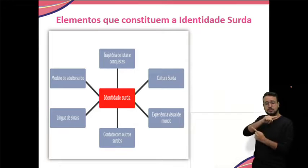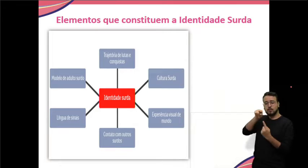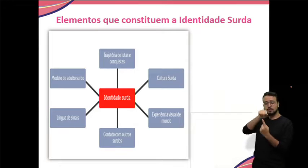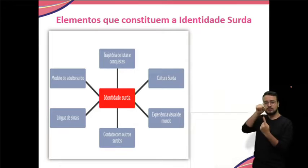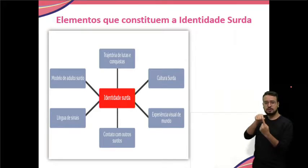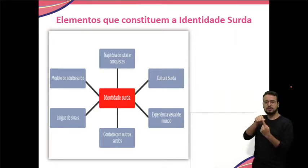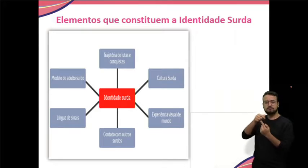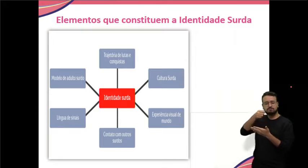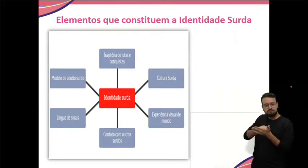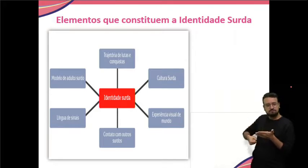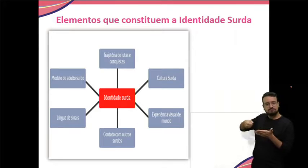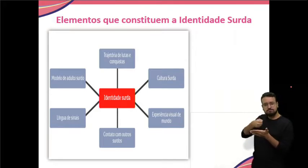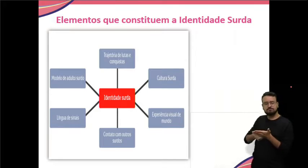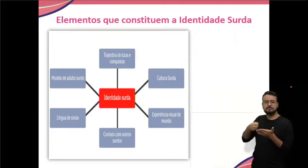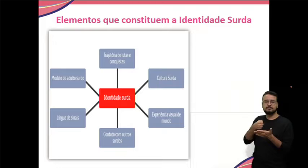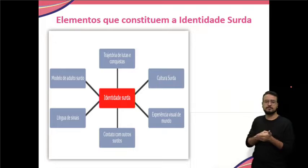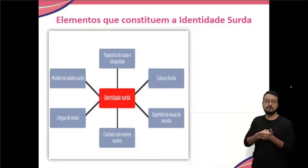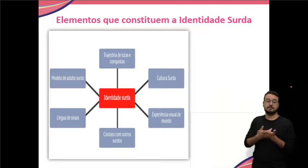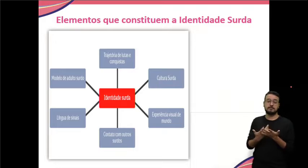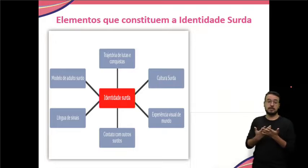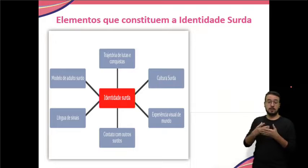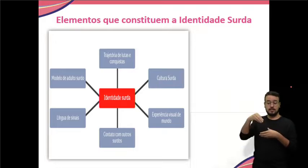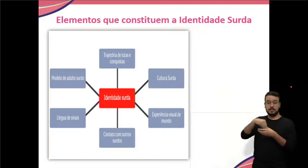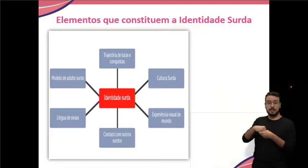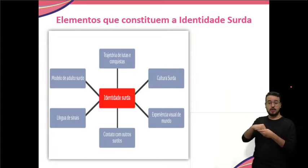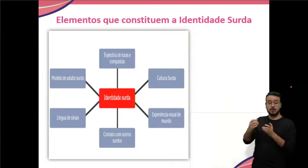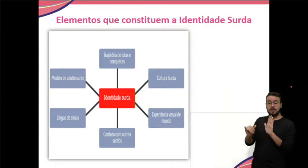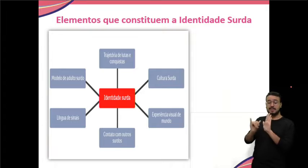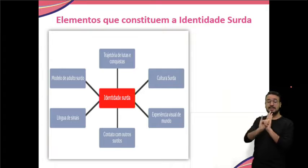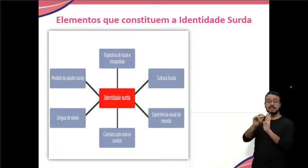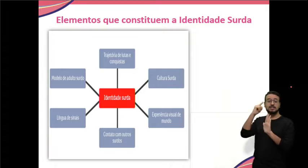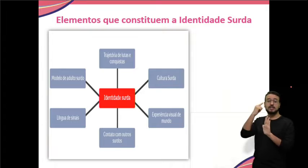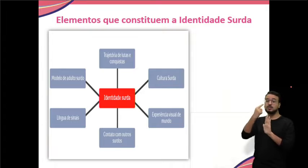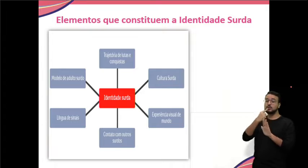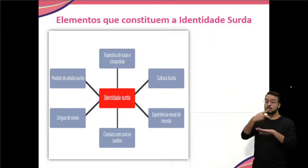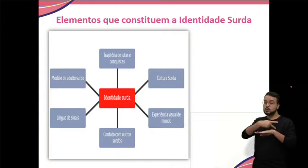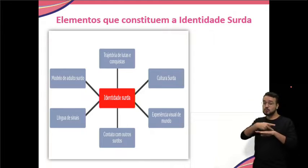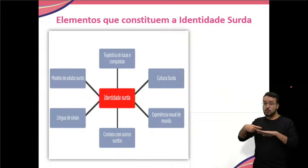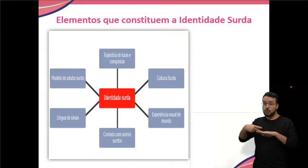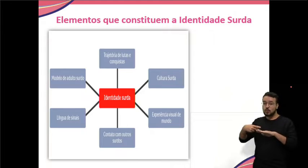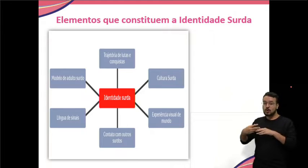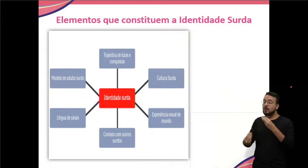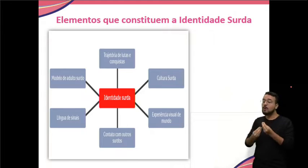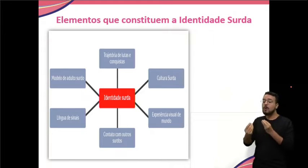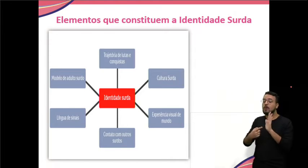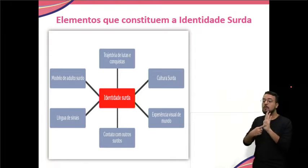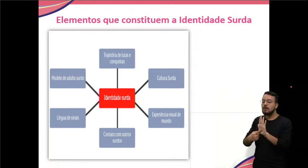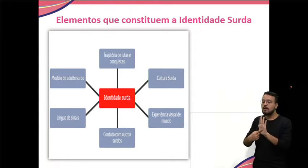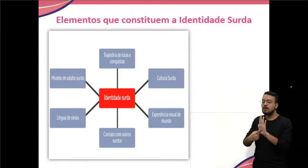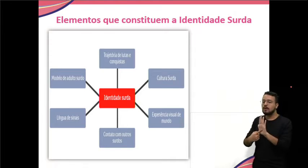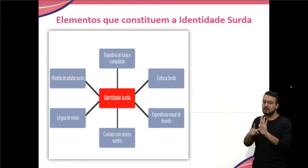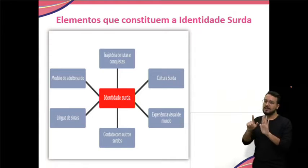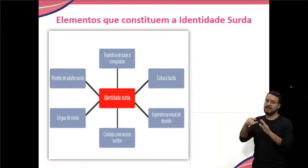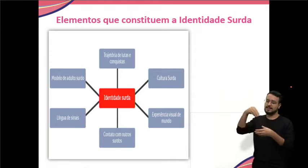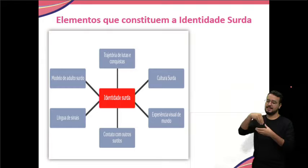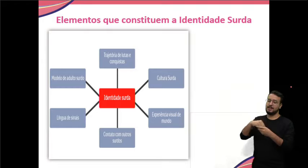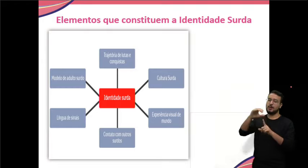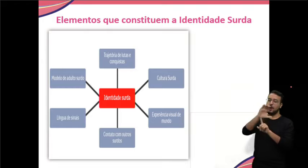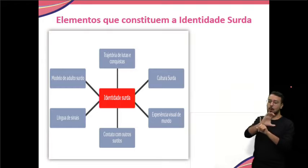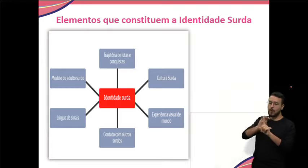E dentro dessa identidade surda, onde que ela se manifesta? Dentro de uma comunidade, né, a identidade surda, dentro de uma